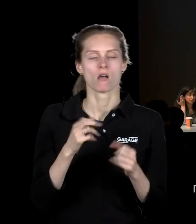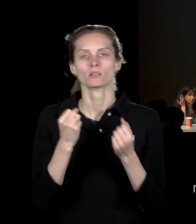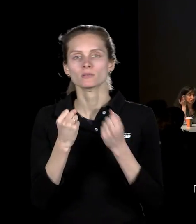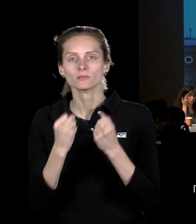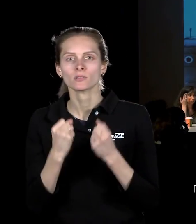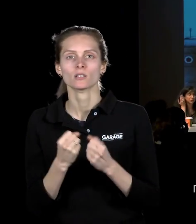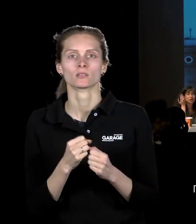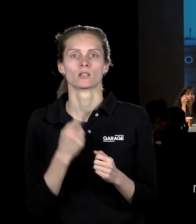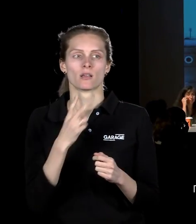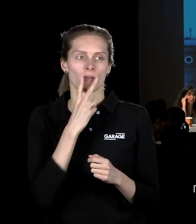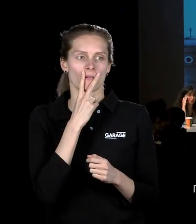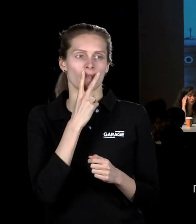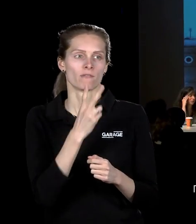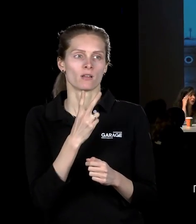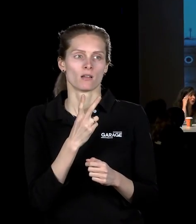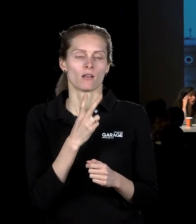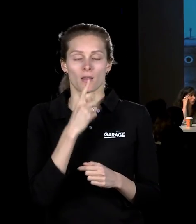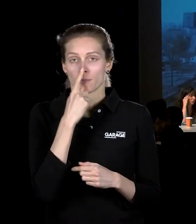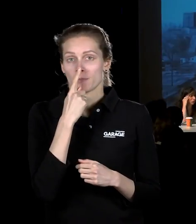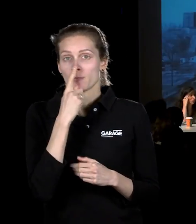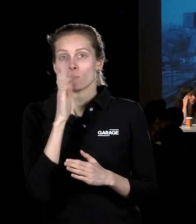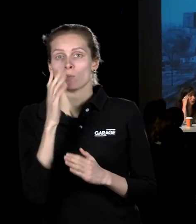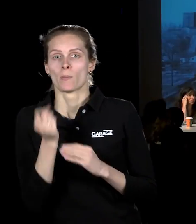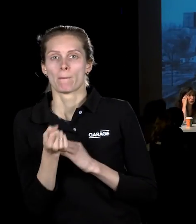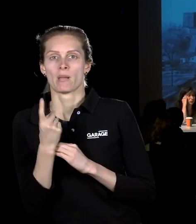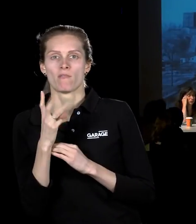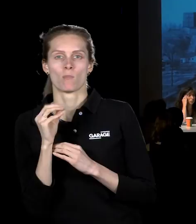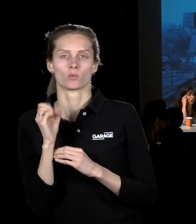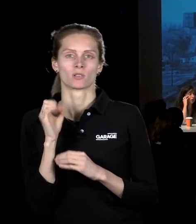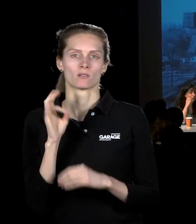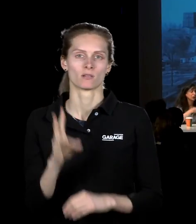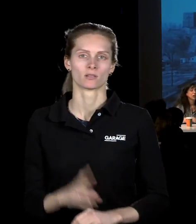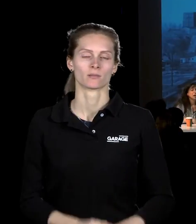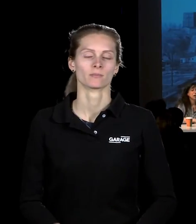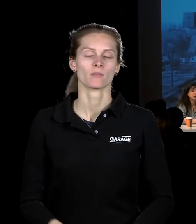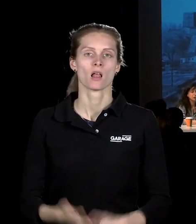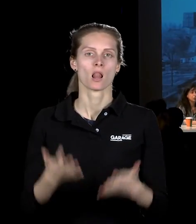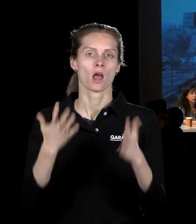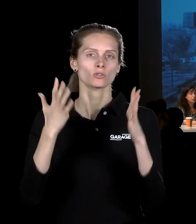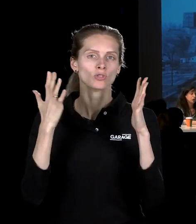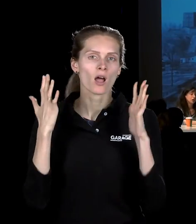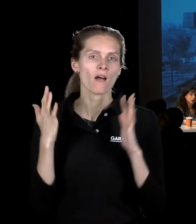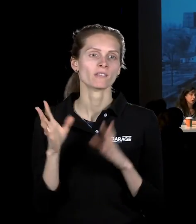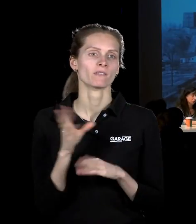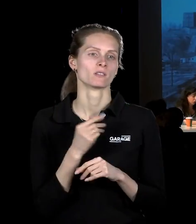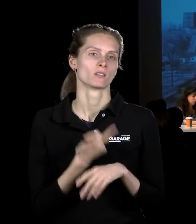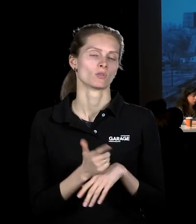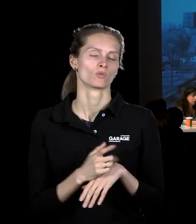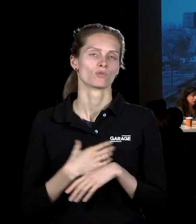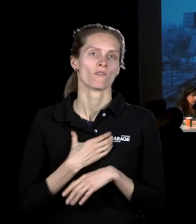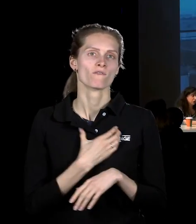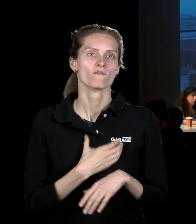это выглядит как предвосхищение Мондриана. А вот все эти самые как бы ландшафты. Опять-таки, очень важно